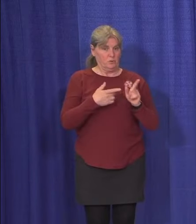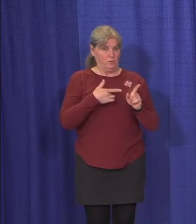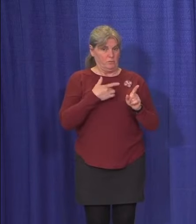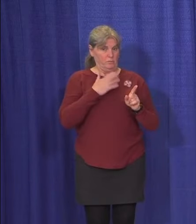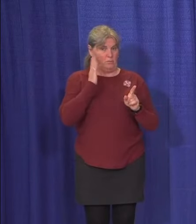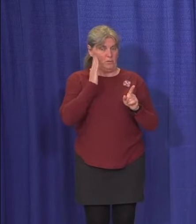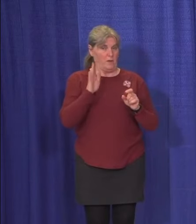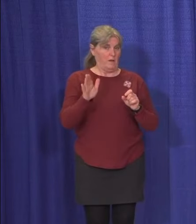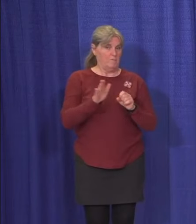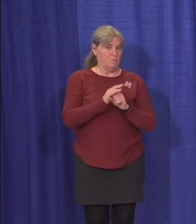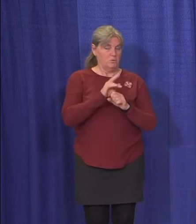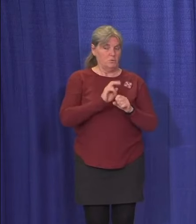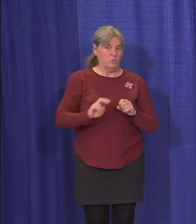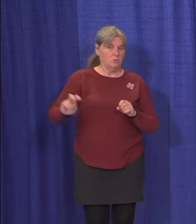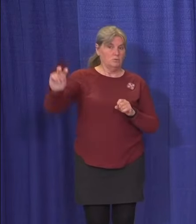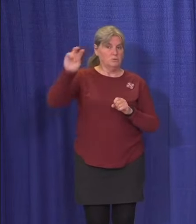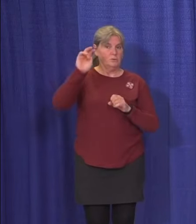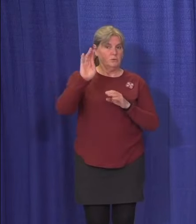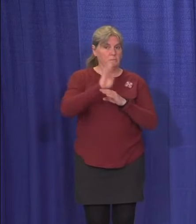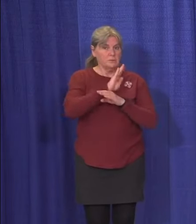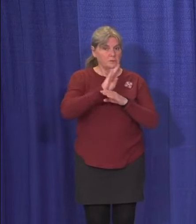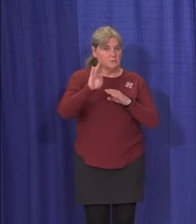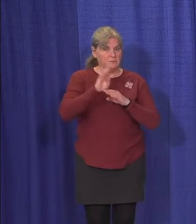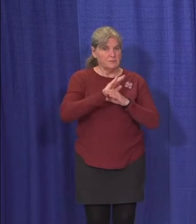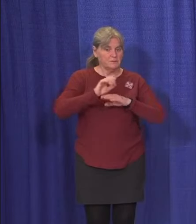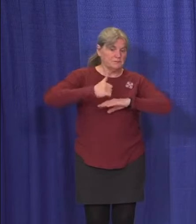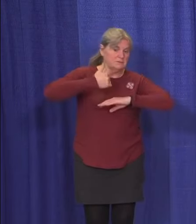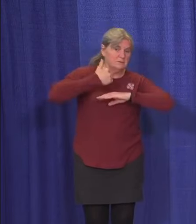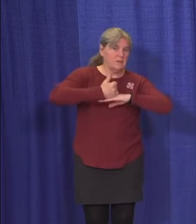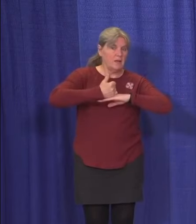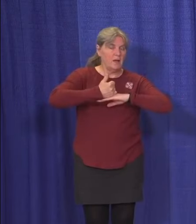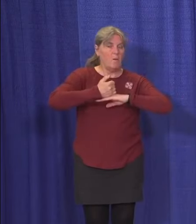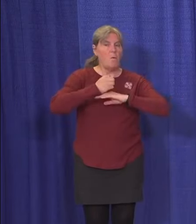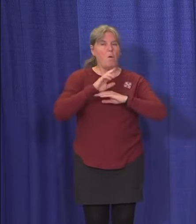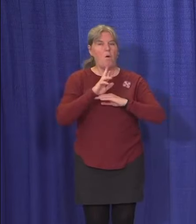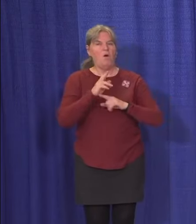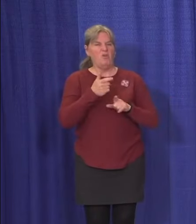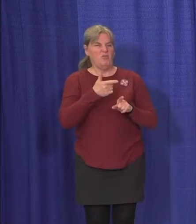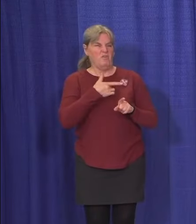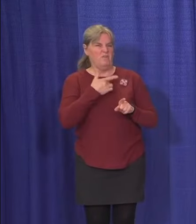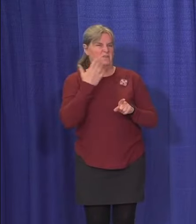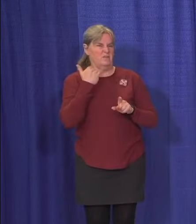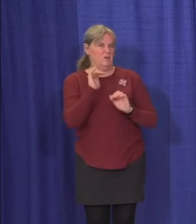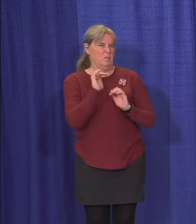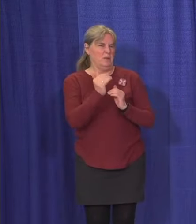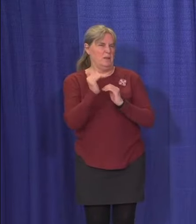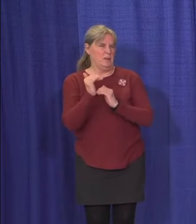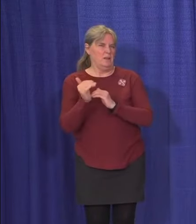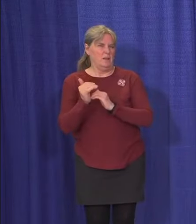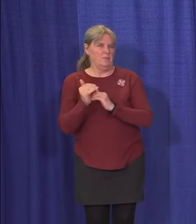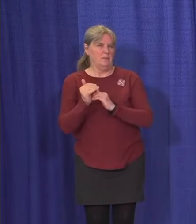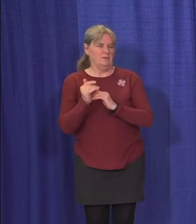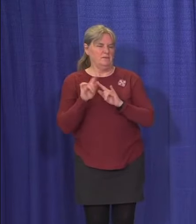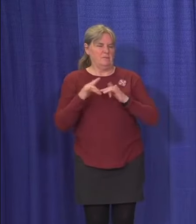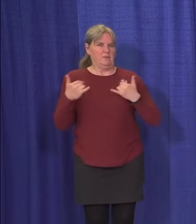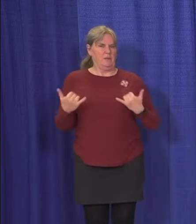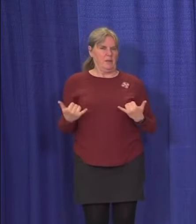this year, or is it going to be still kind of limited as it is right now?